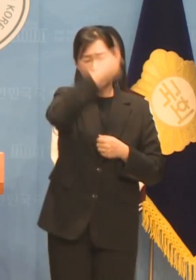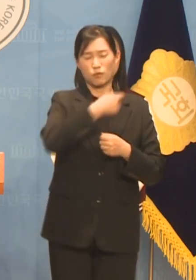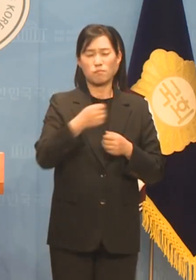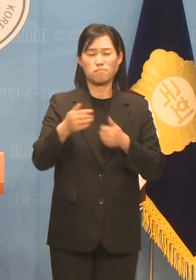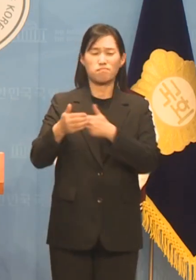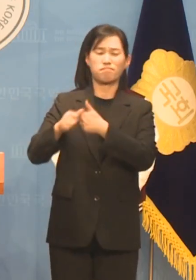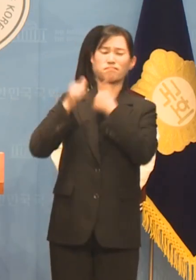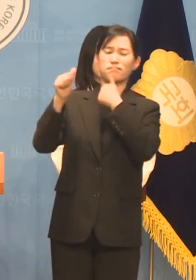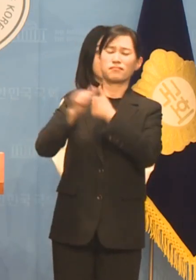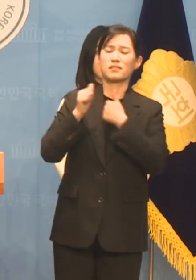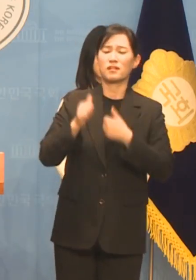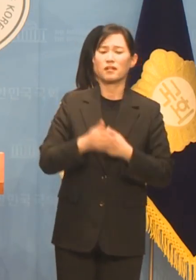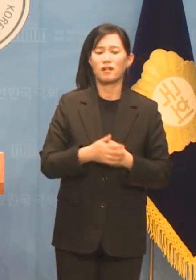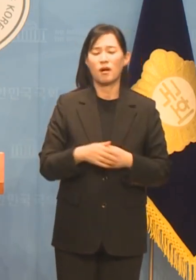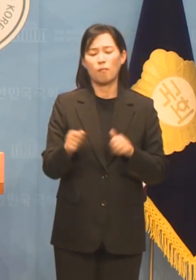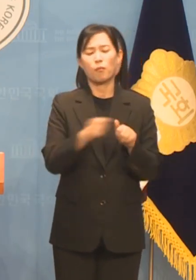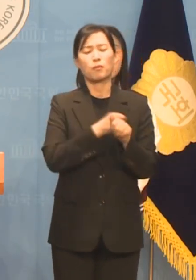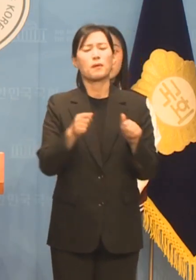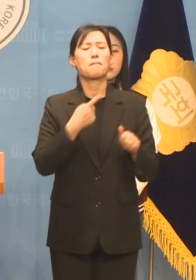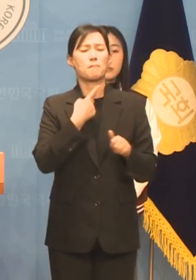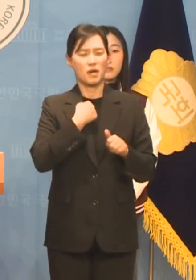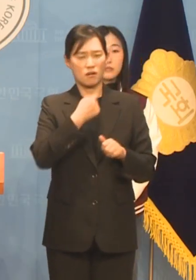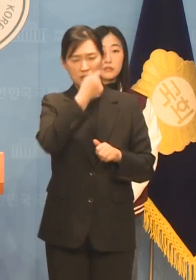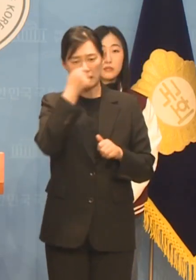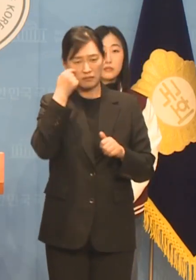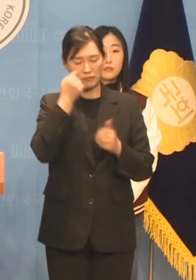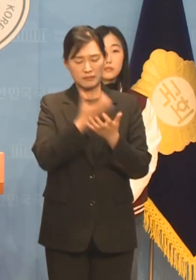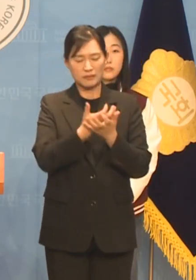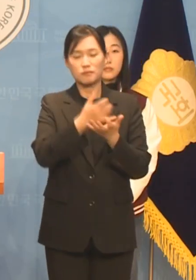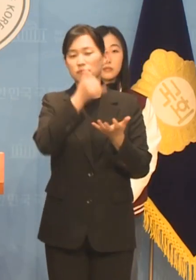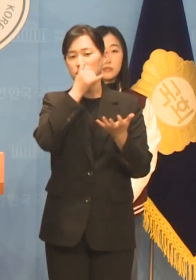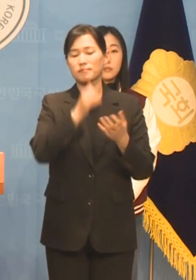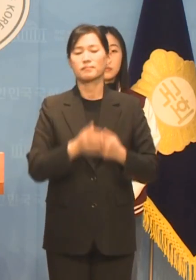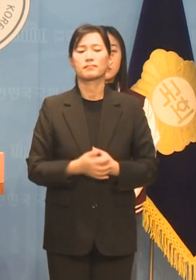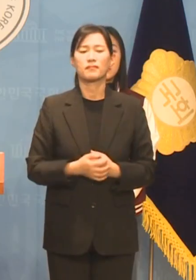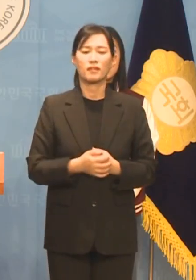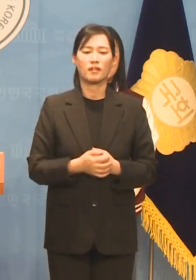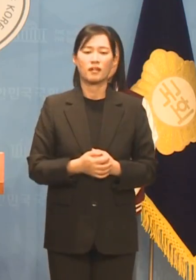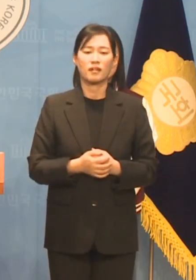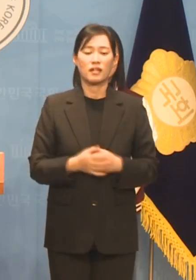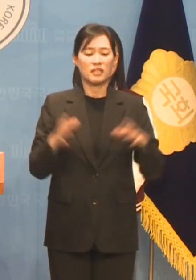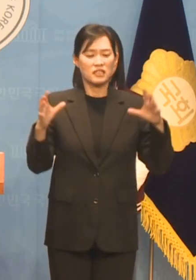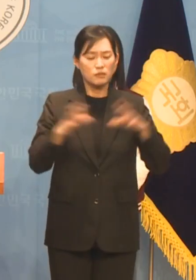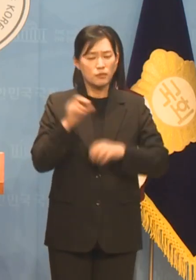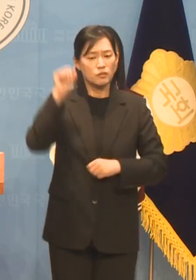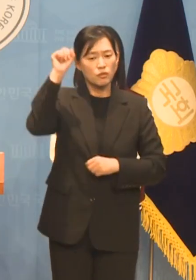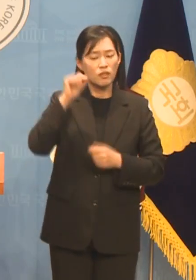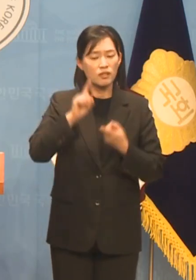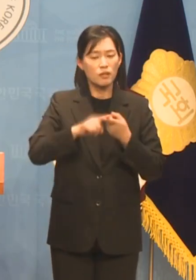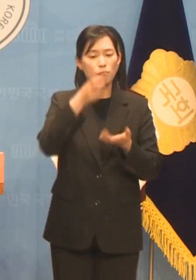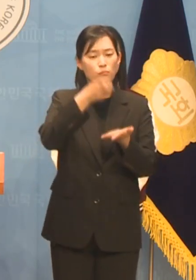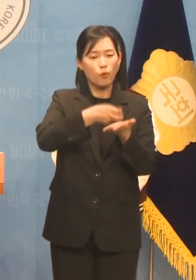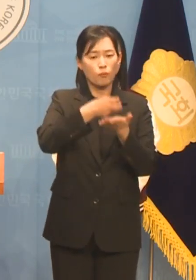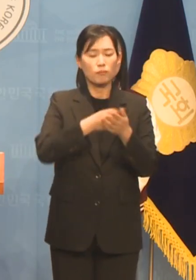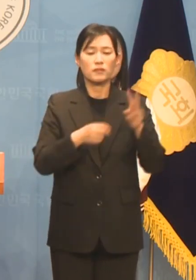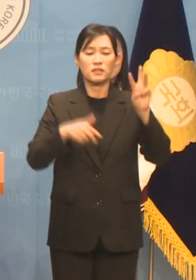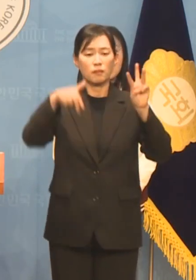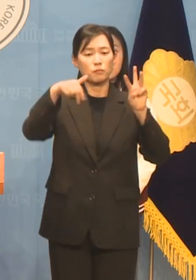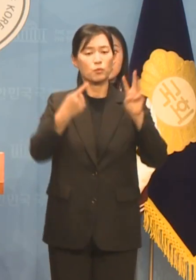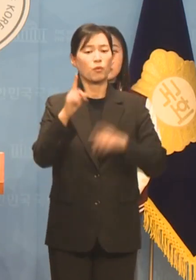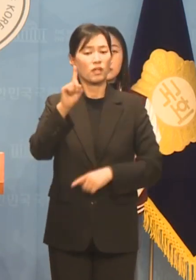밀치기를 수차례 반복하며 폭력을 당한 일을 증거자료로 확보하고 있습니다. 집회 및 시위에 관한 법률 제3조